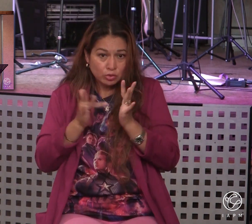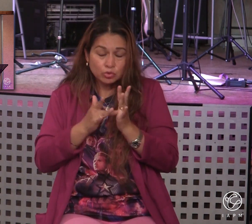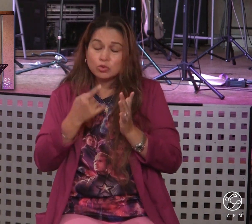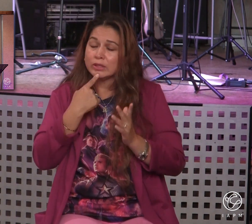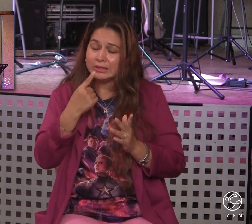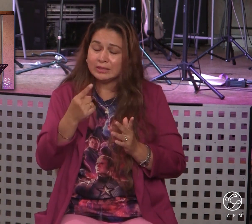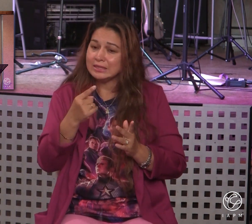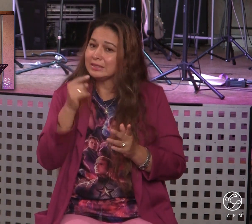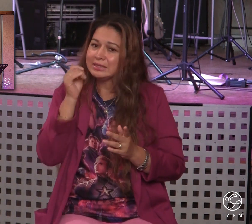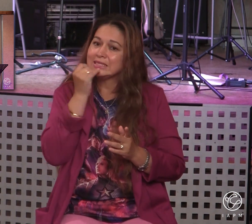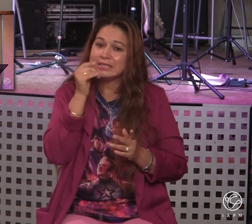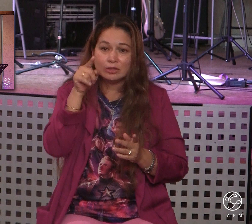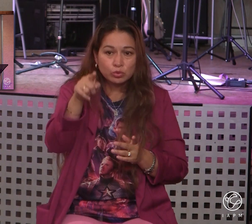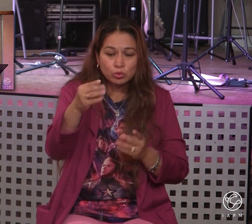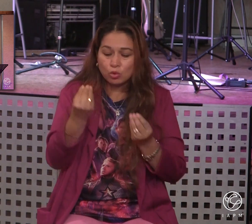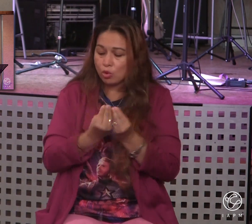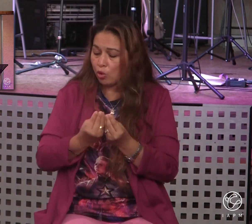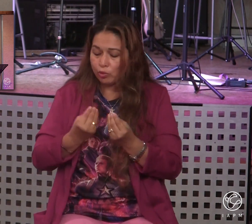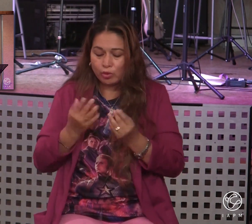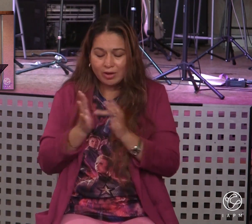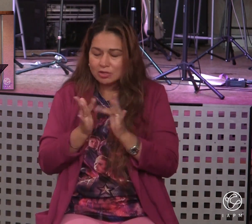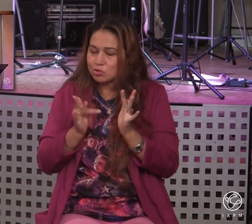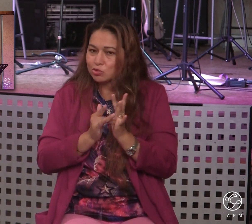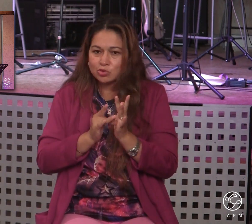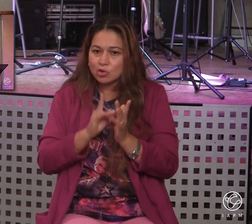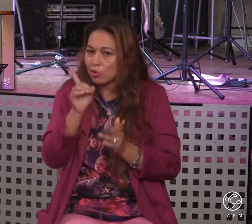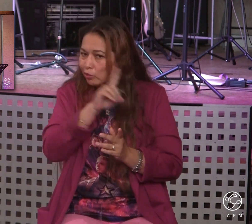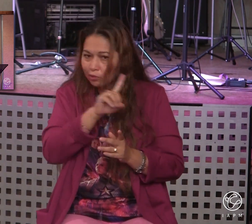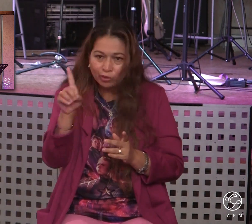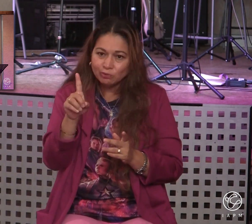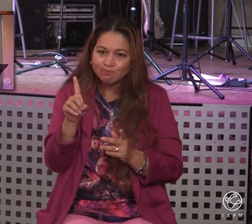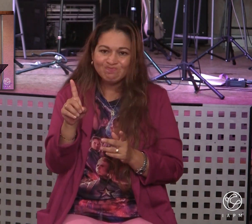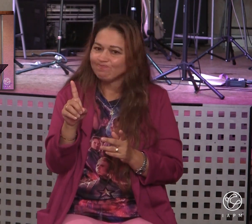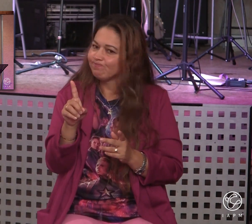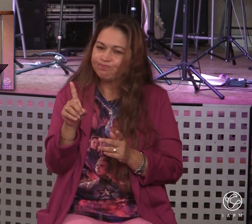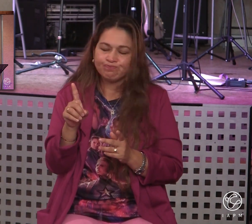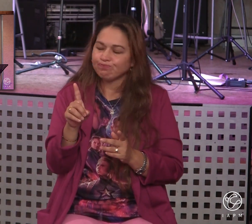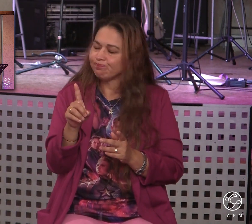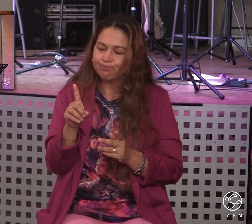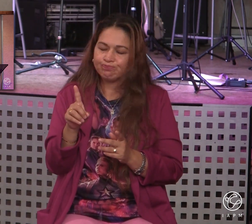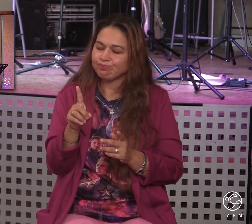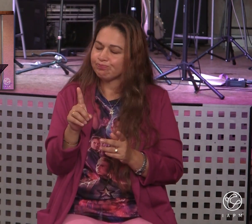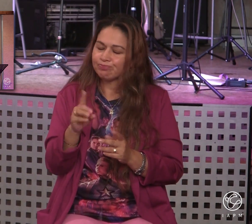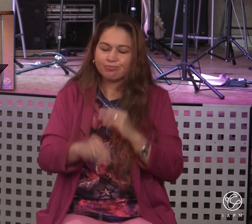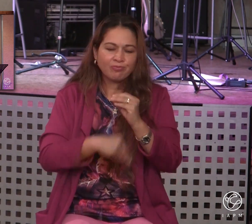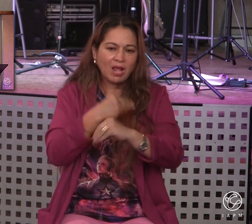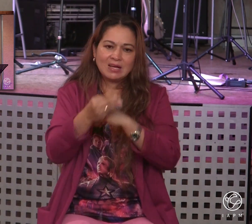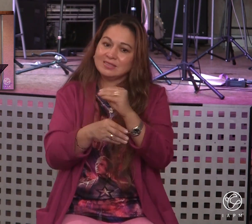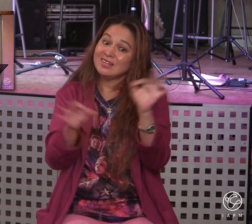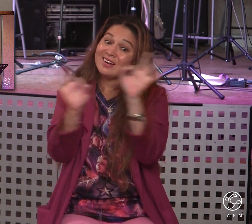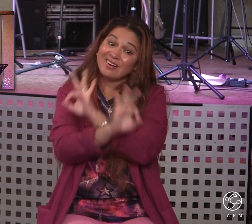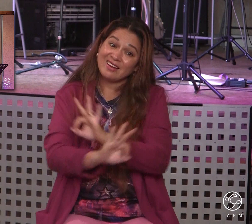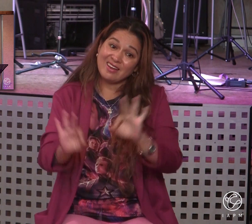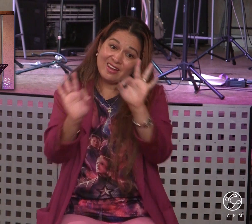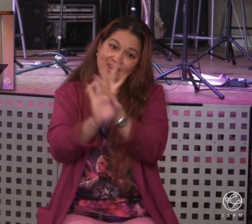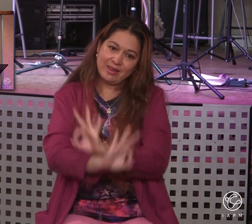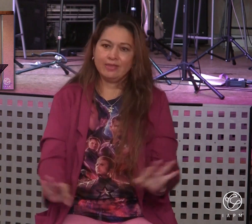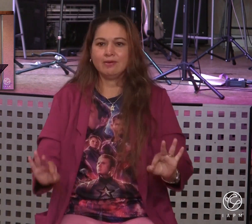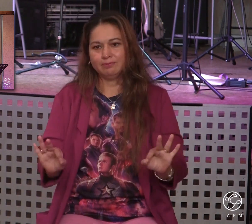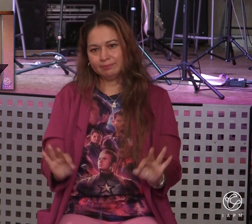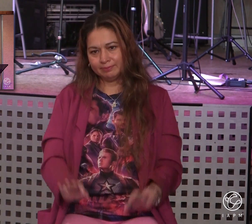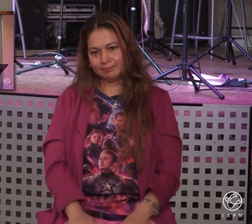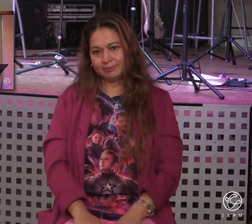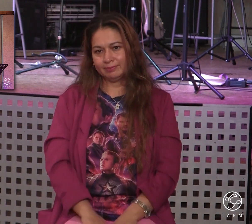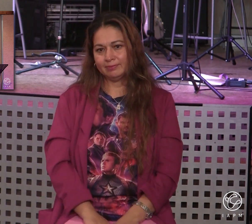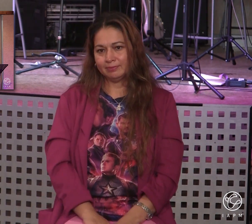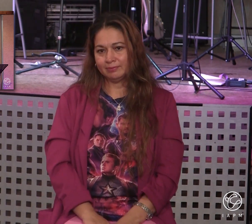Por eso el Espíritu Santo no opera de esa manera. Algunos pensamos que el Espíritu Santo me da una dirección, un sitio, algo, un tal, y